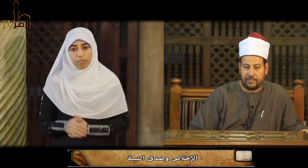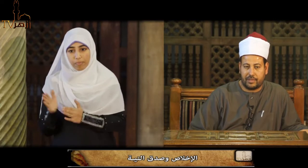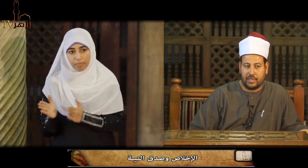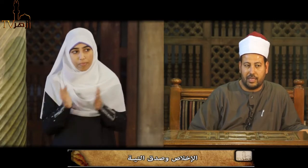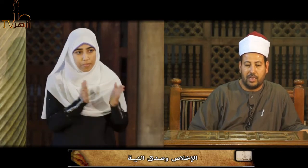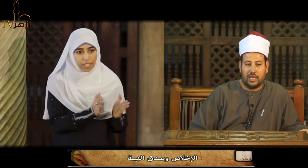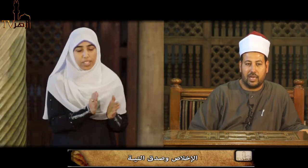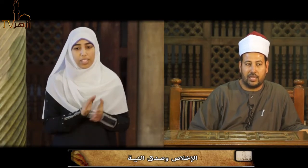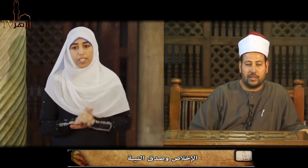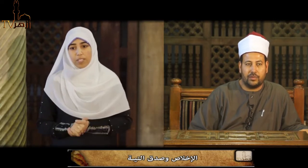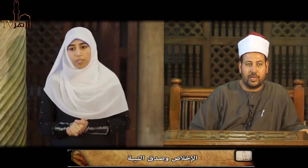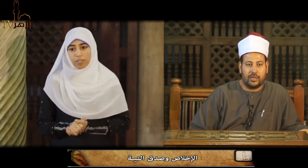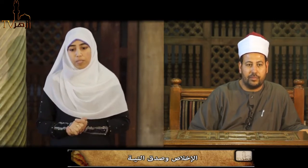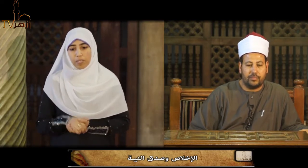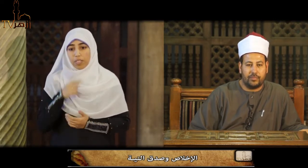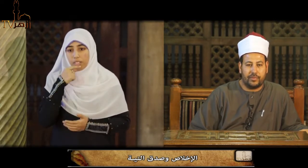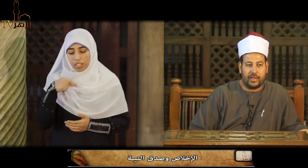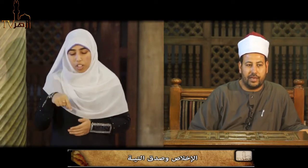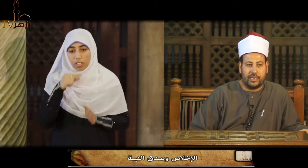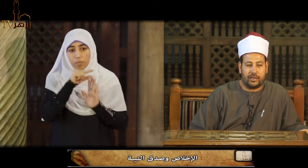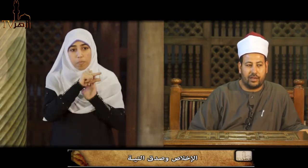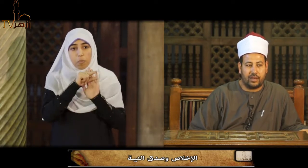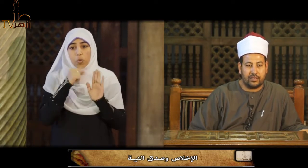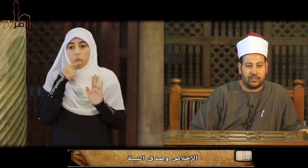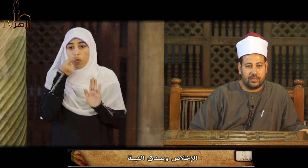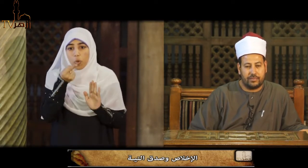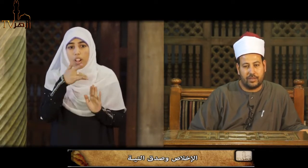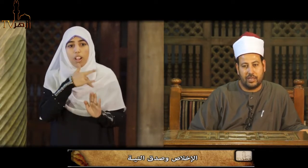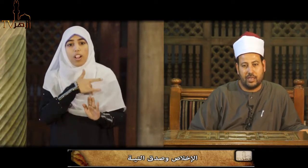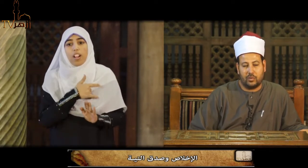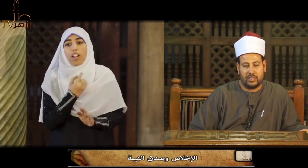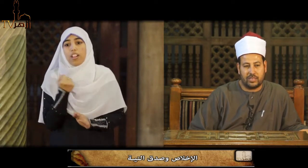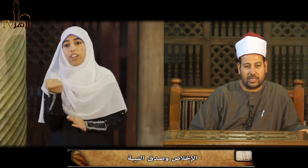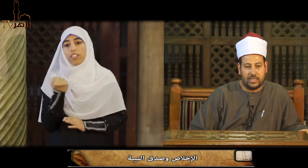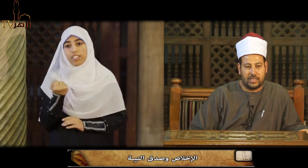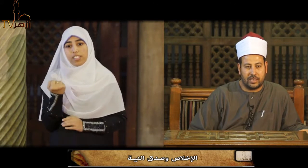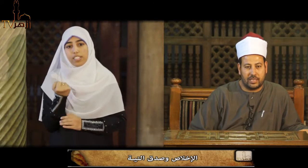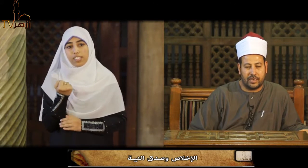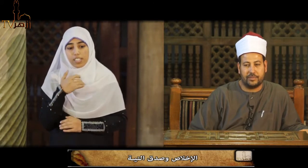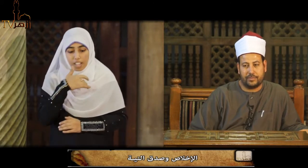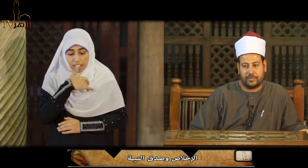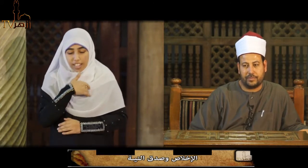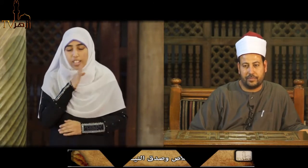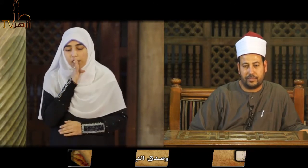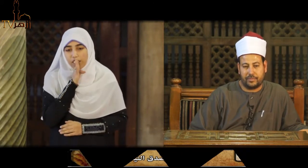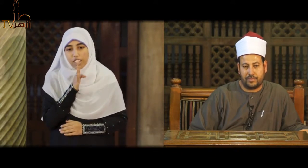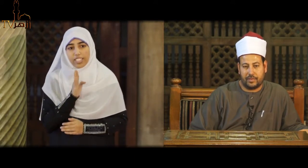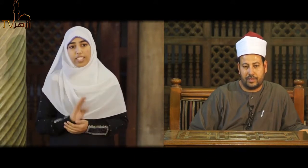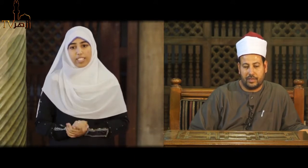بعد، حديثنا اليوم عن الإخلاص وصدق النية.